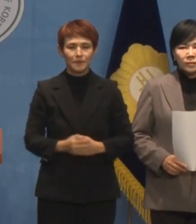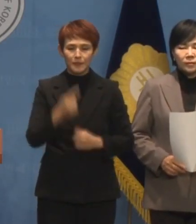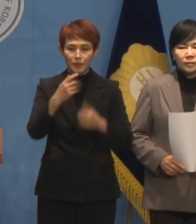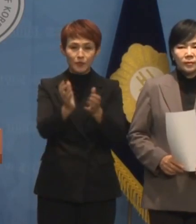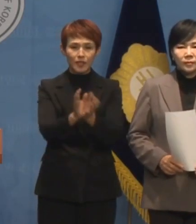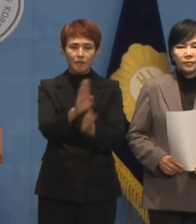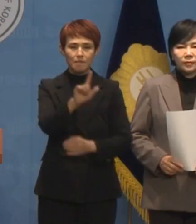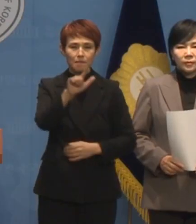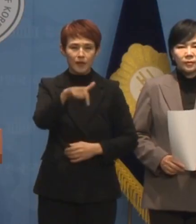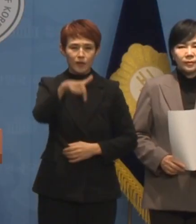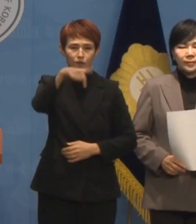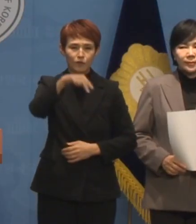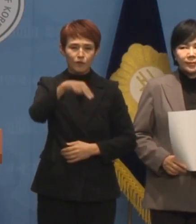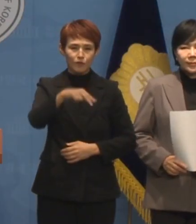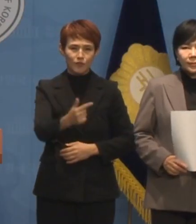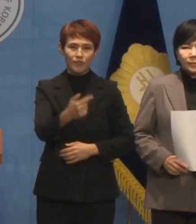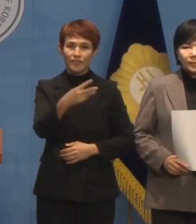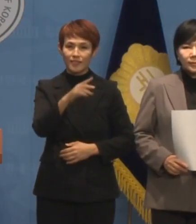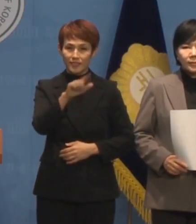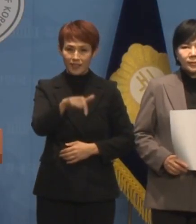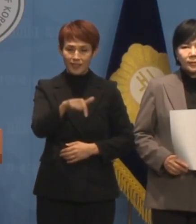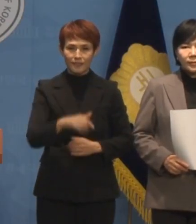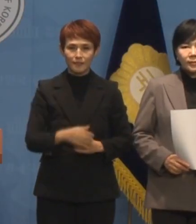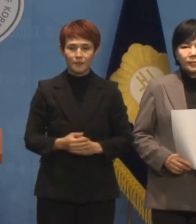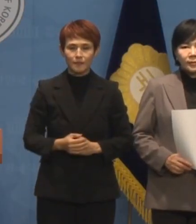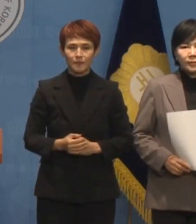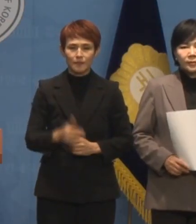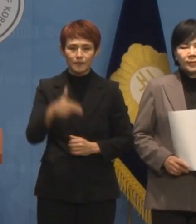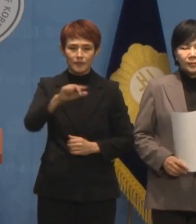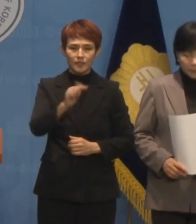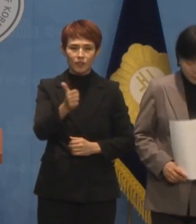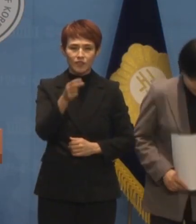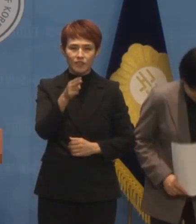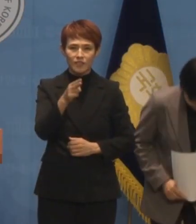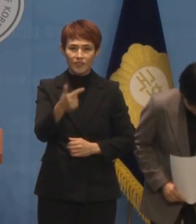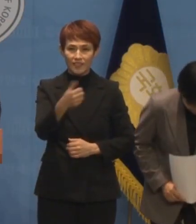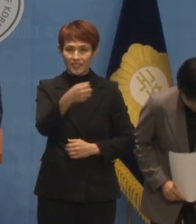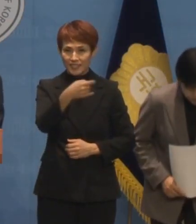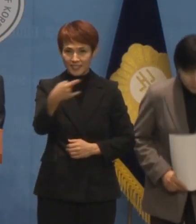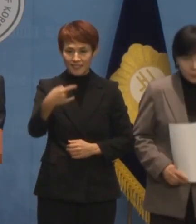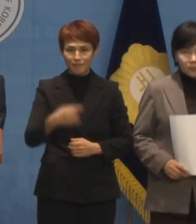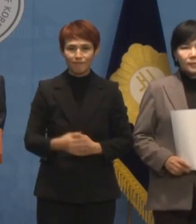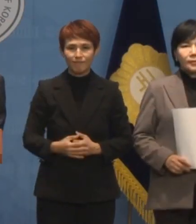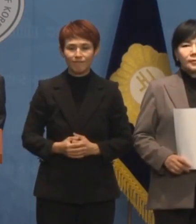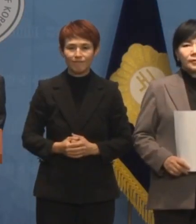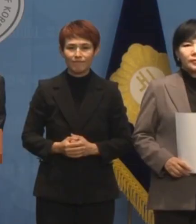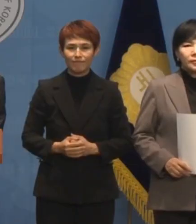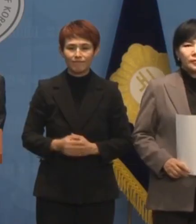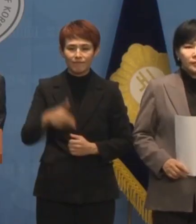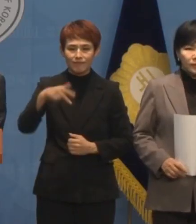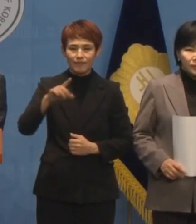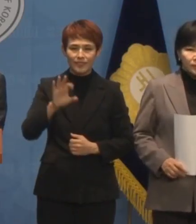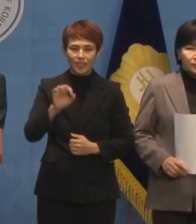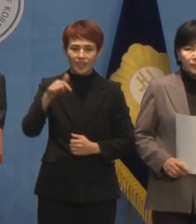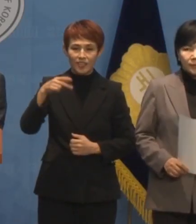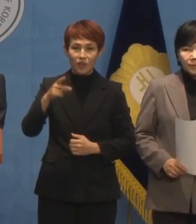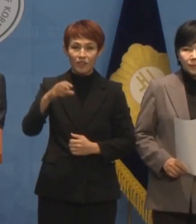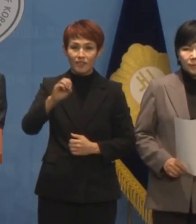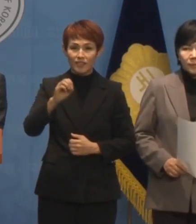민주당 박균택 위원님, 그리고 민주당 전현희 위원님, 그리고 민주당 장경태